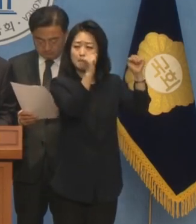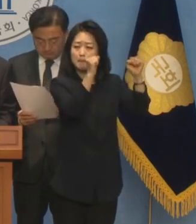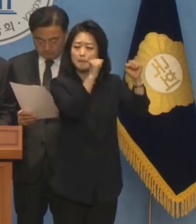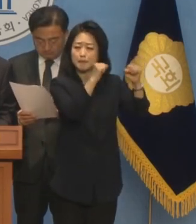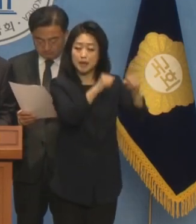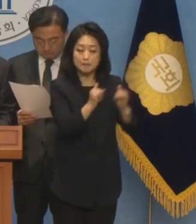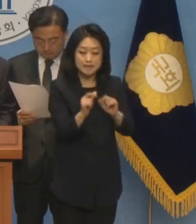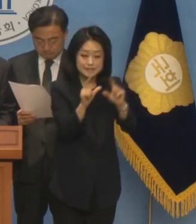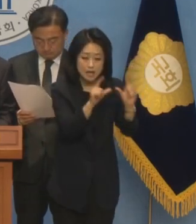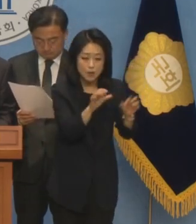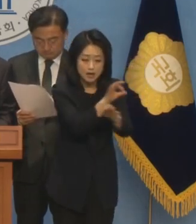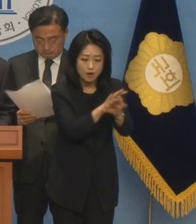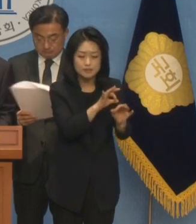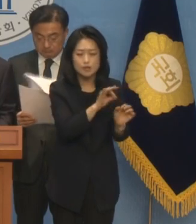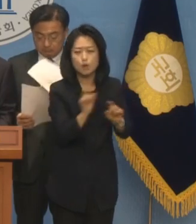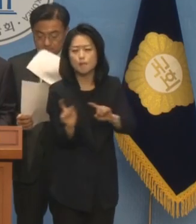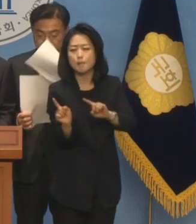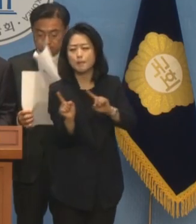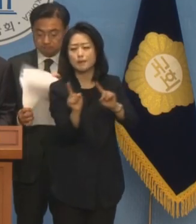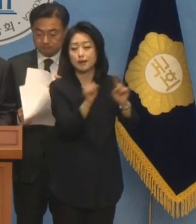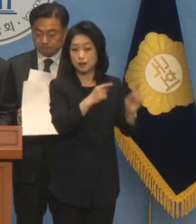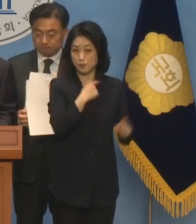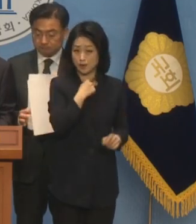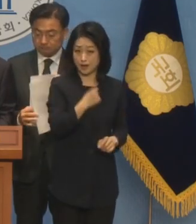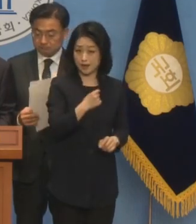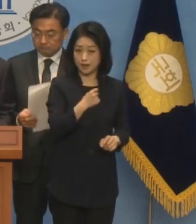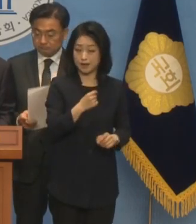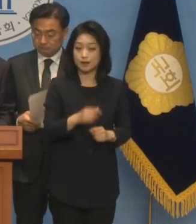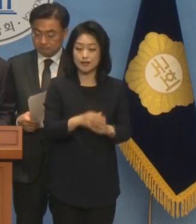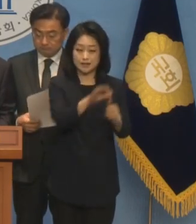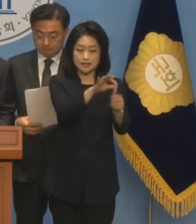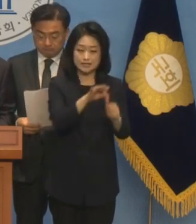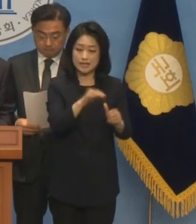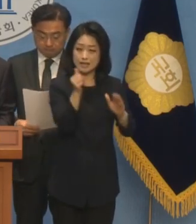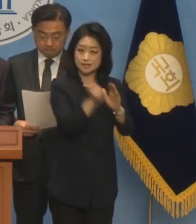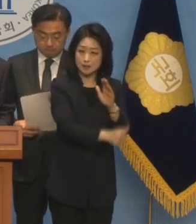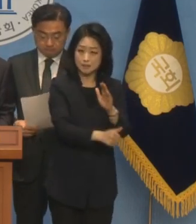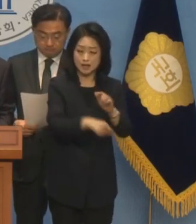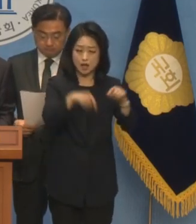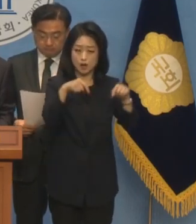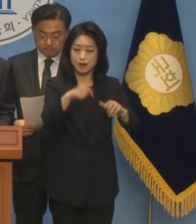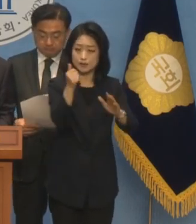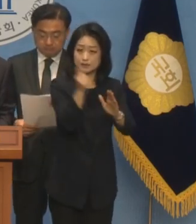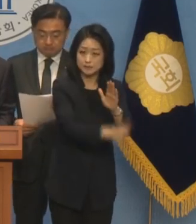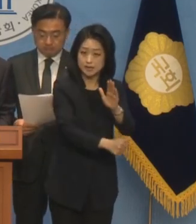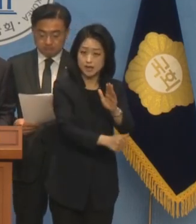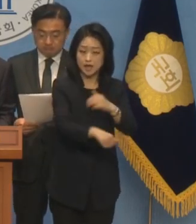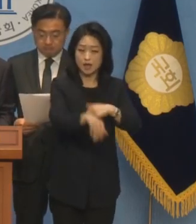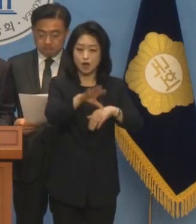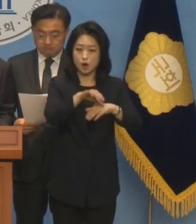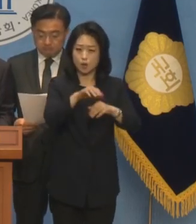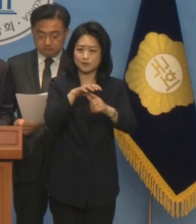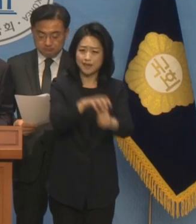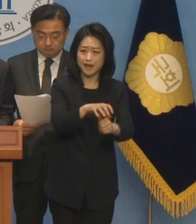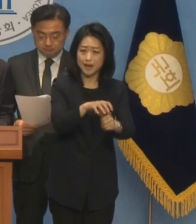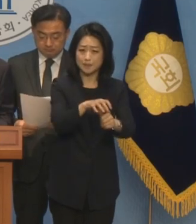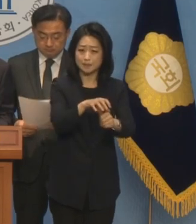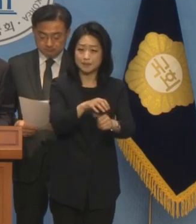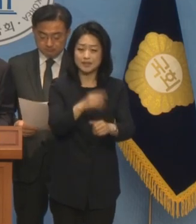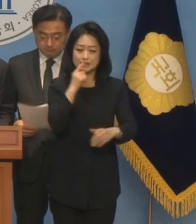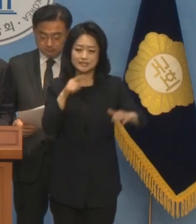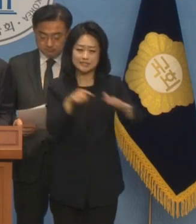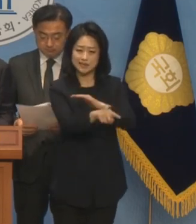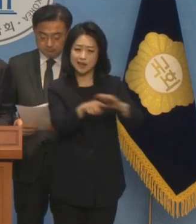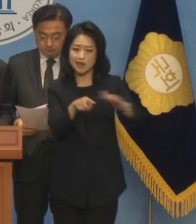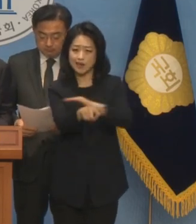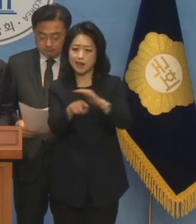민생과 경제를 시급히 회복하고 인사참사 외교참사 언론 탄압 시행령 통치